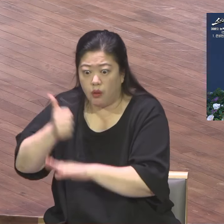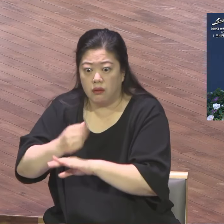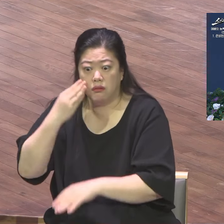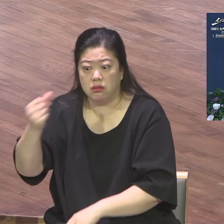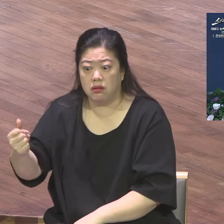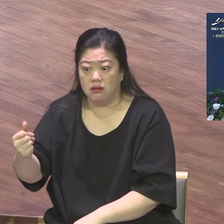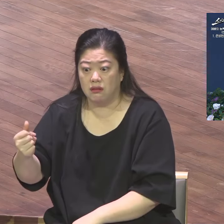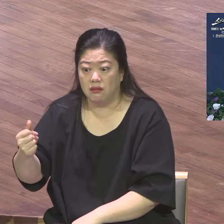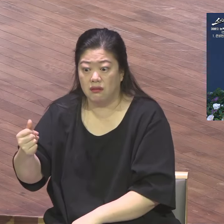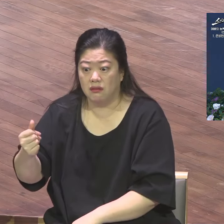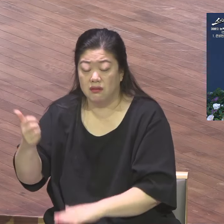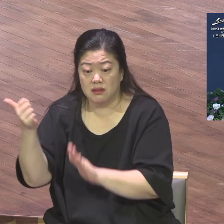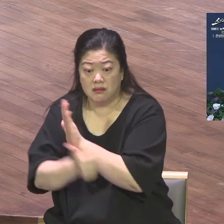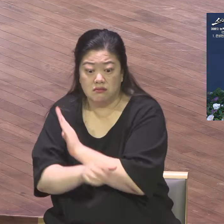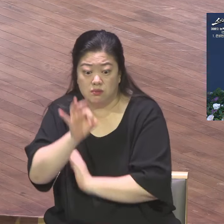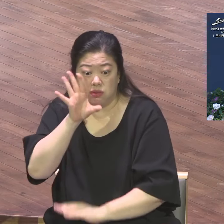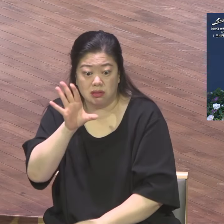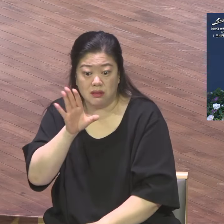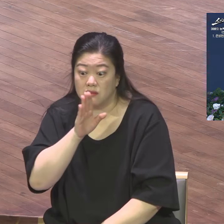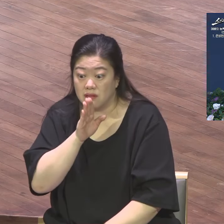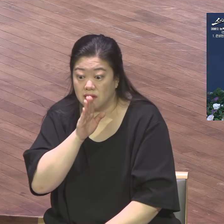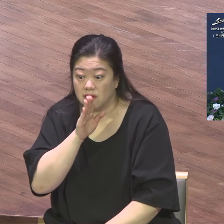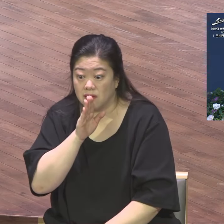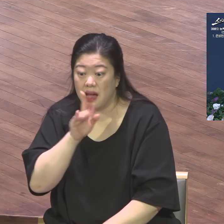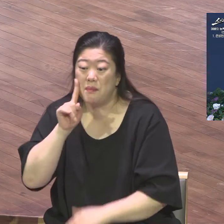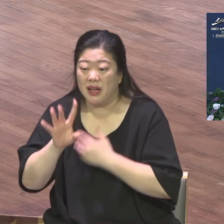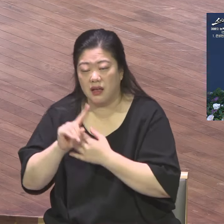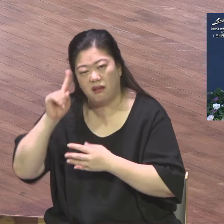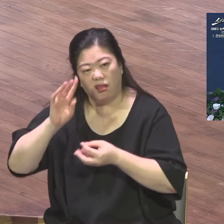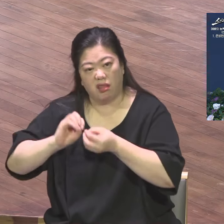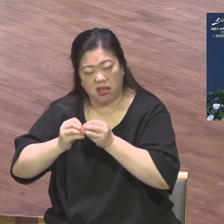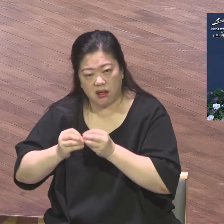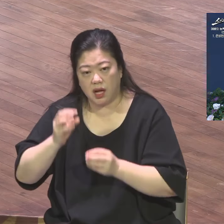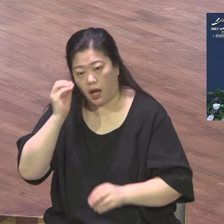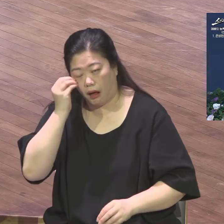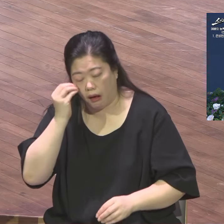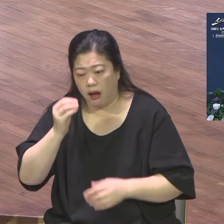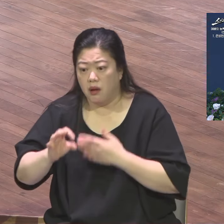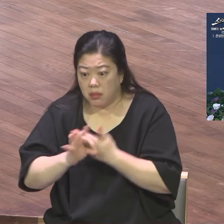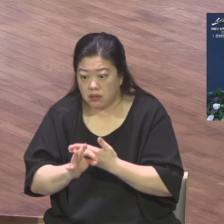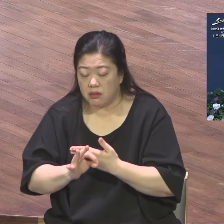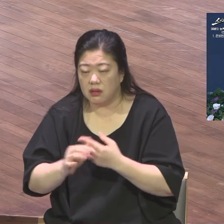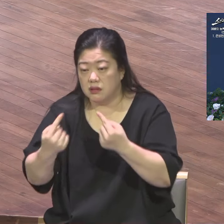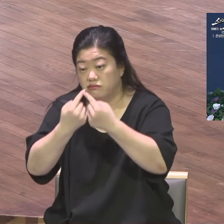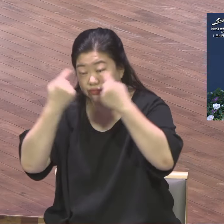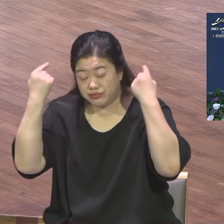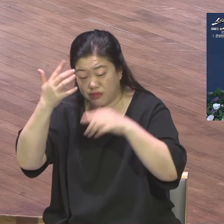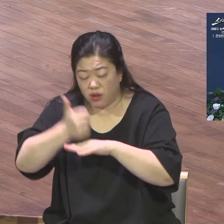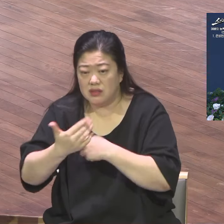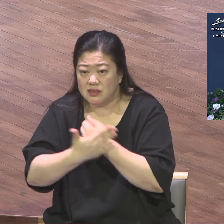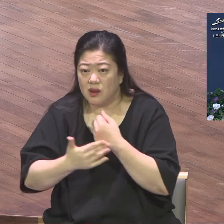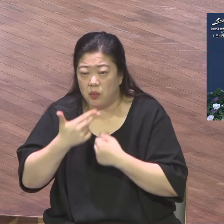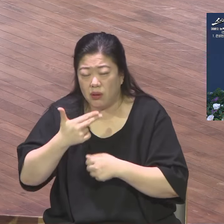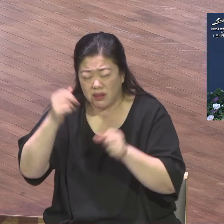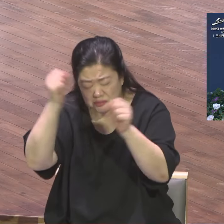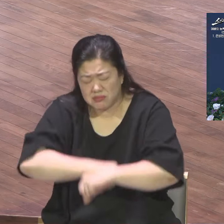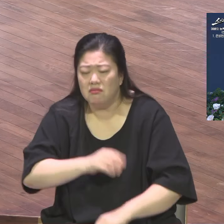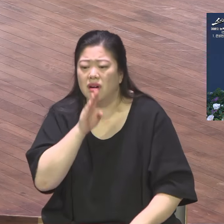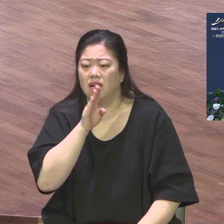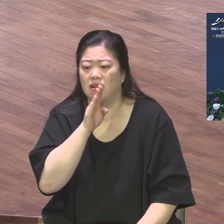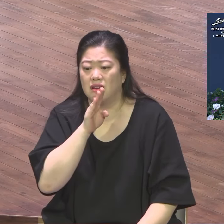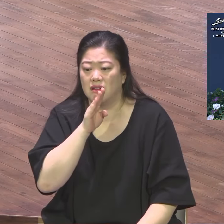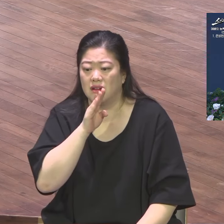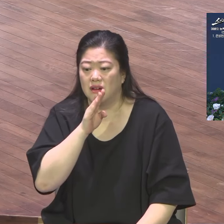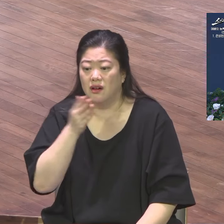금세 백배를 받고, 아멘? 하나님 위해서 헌신하고 살았는데 금세 백배를 받고, 백배, 백배, 뭐 백배면 완전